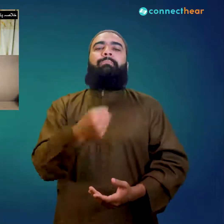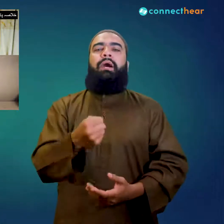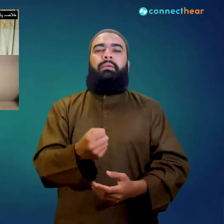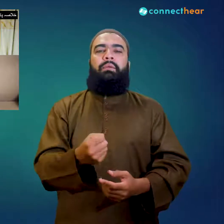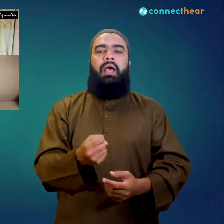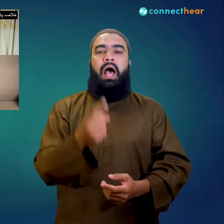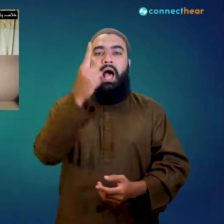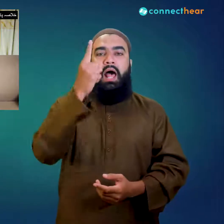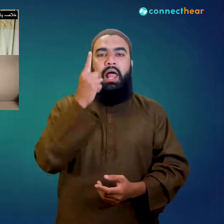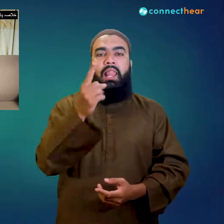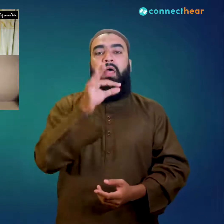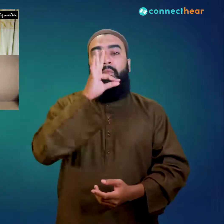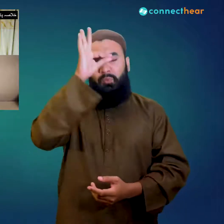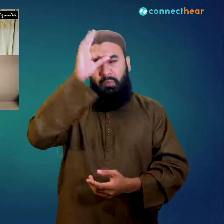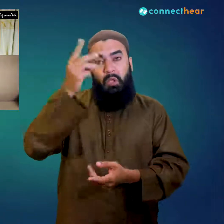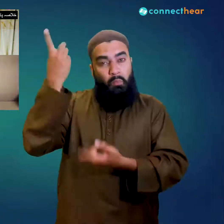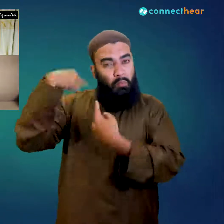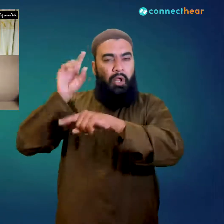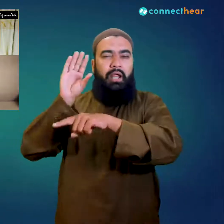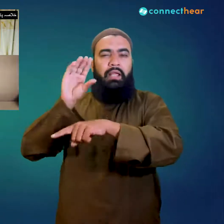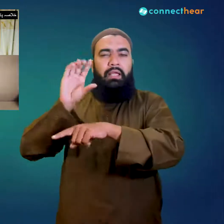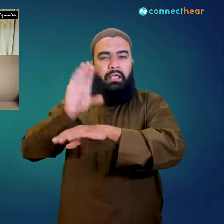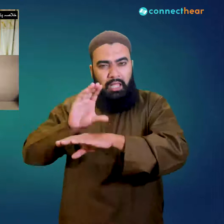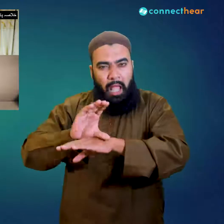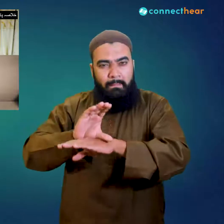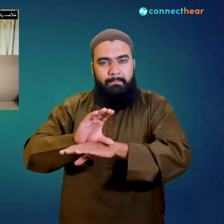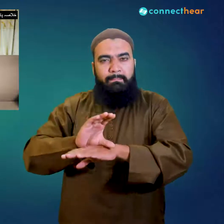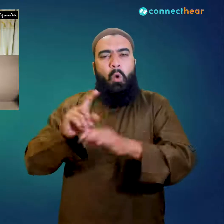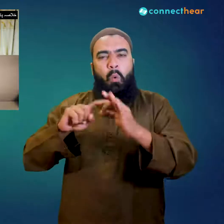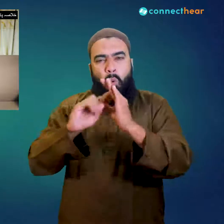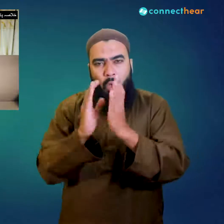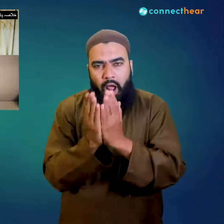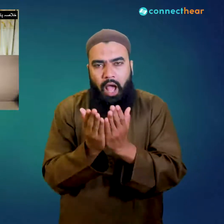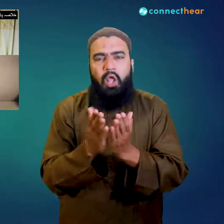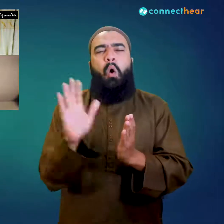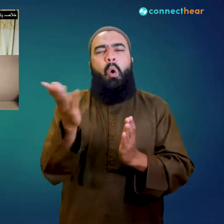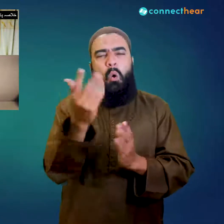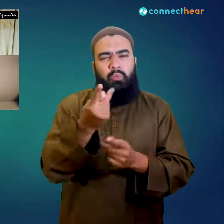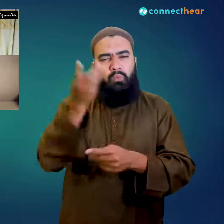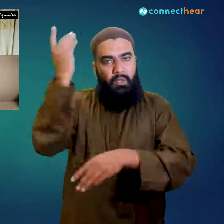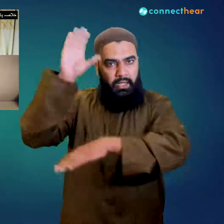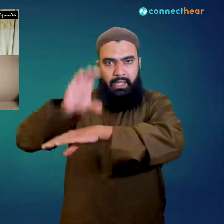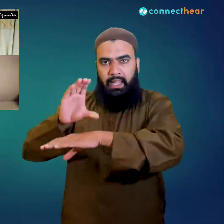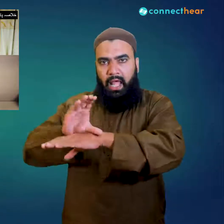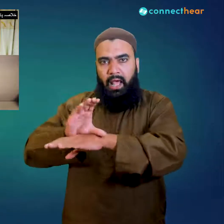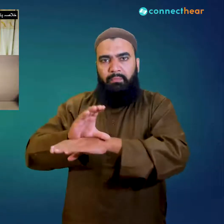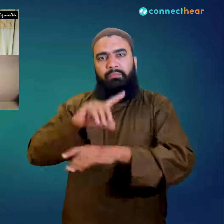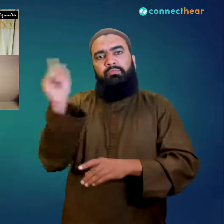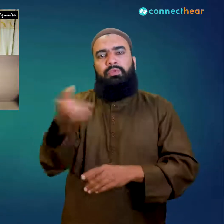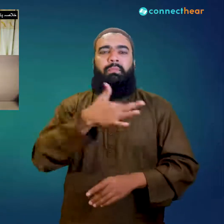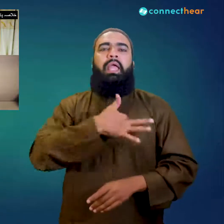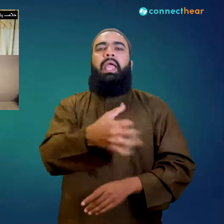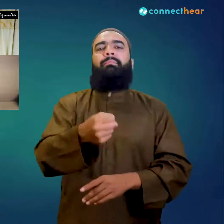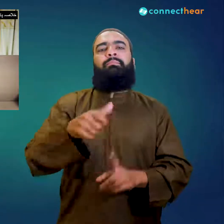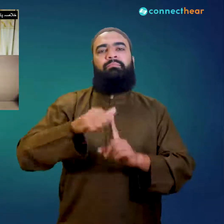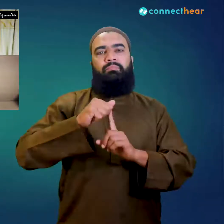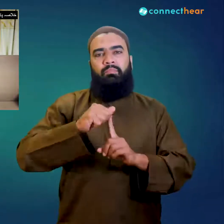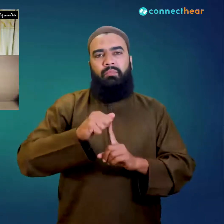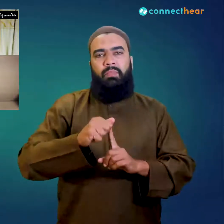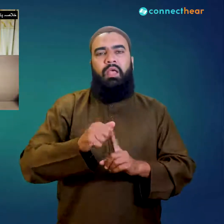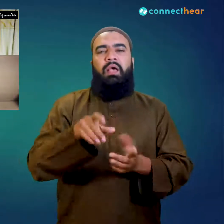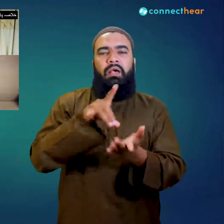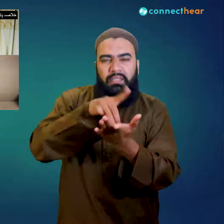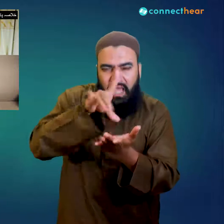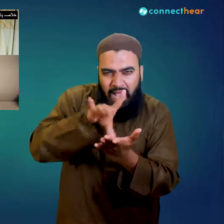زکوٰۃ دینا، عہد معاہدے کو پورا کرنا، مساکین کی خدمت کرنا، ان پر خرچ کرنا، یہ سچے